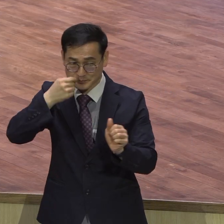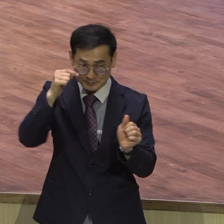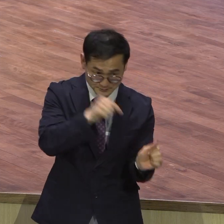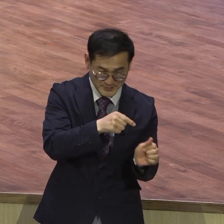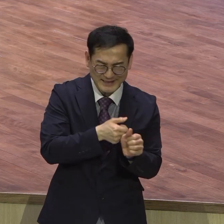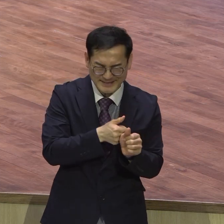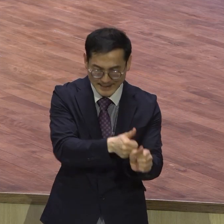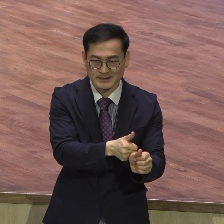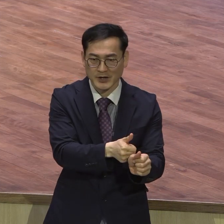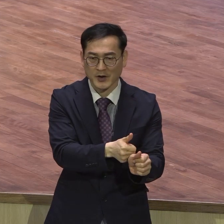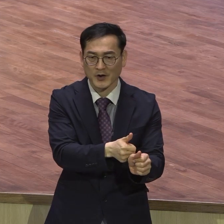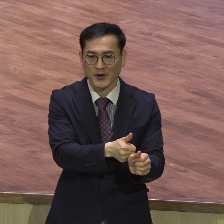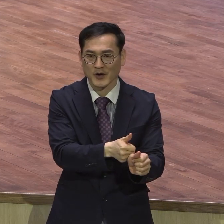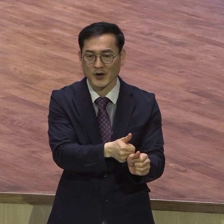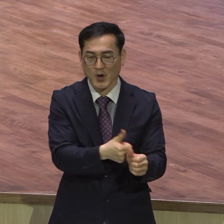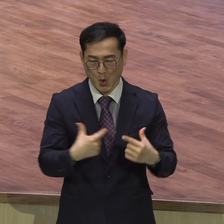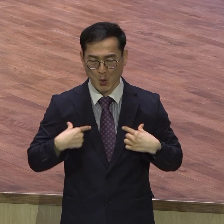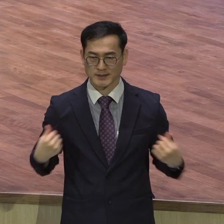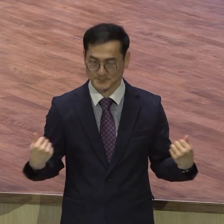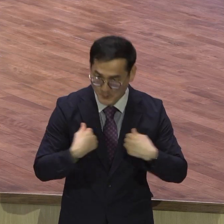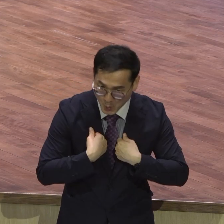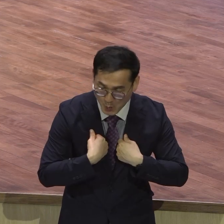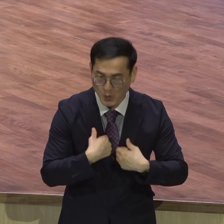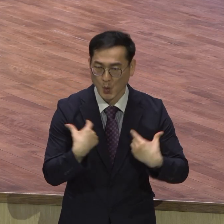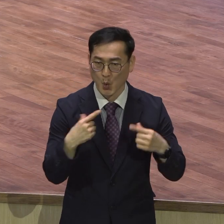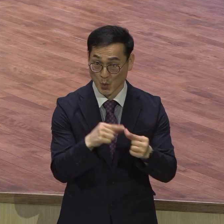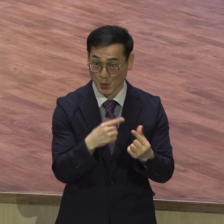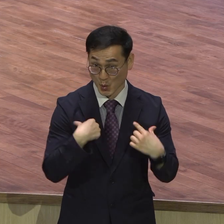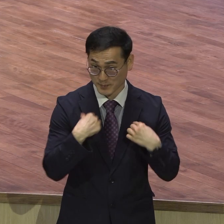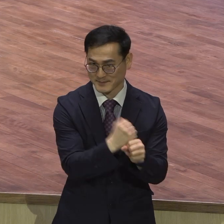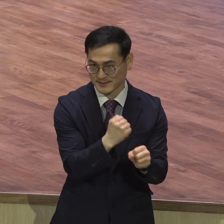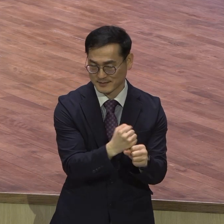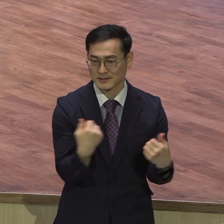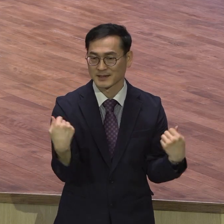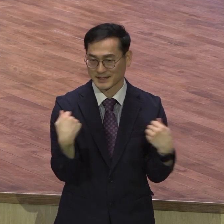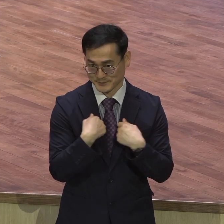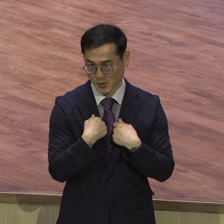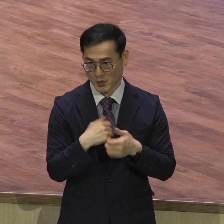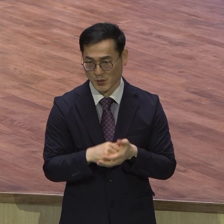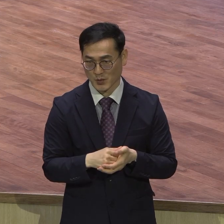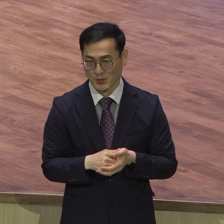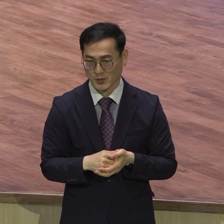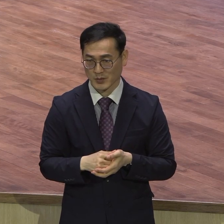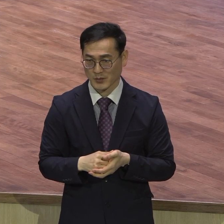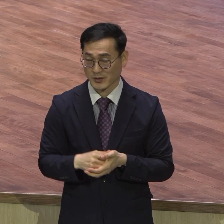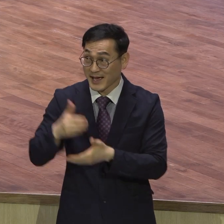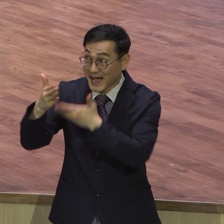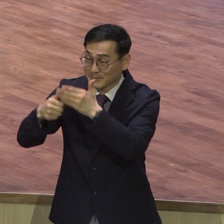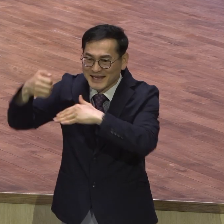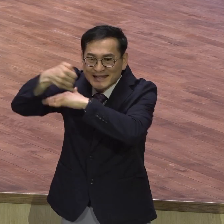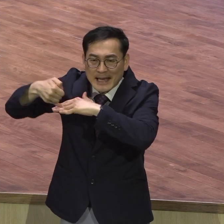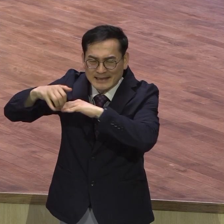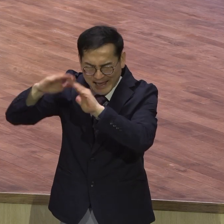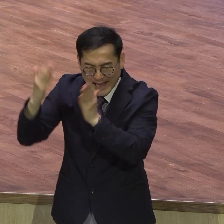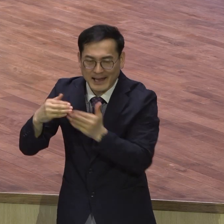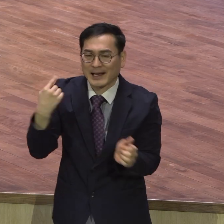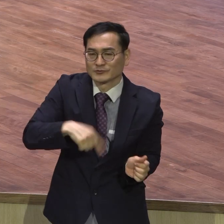제작된 의복을 입었어요. 하나님 참 세밀하시죠? 일일이 디자인을 다 해줬어요.